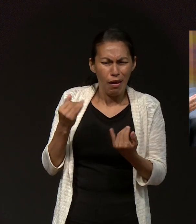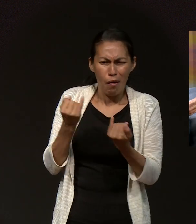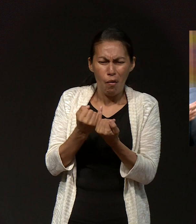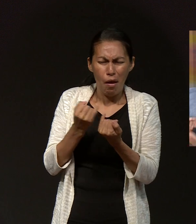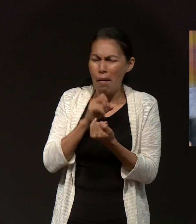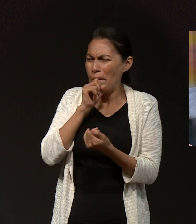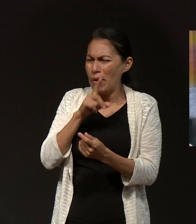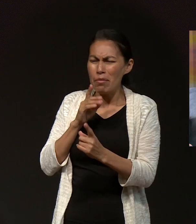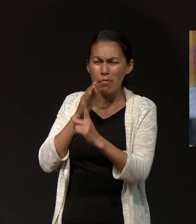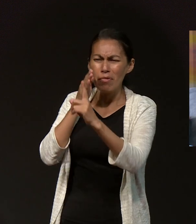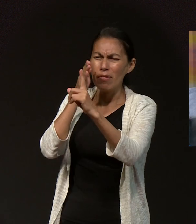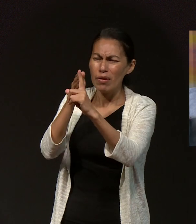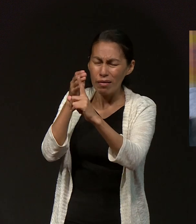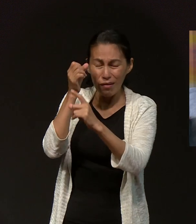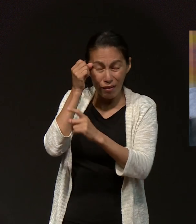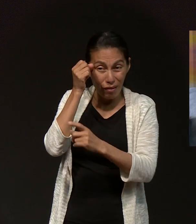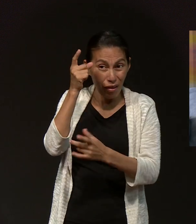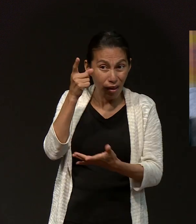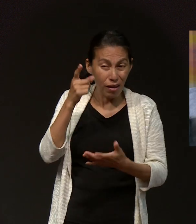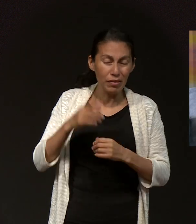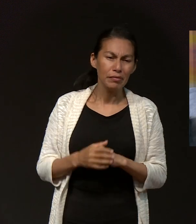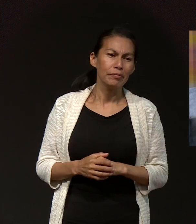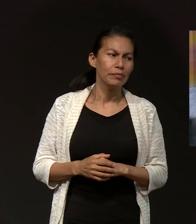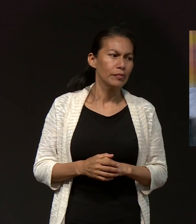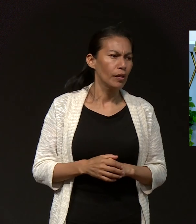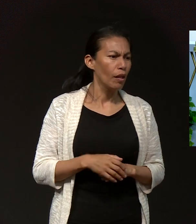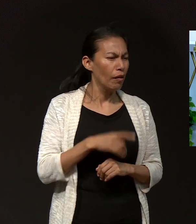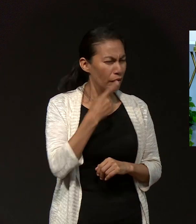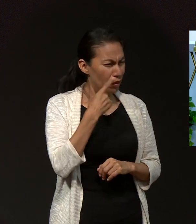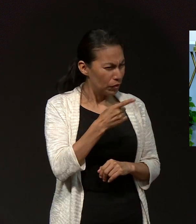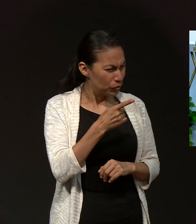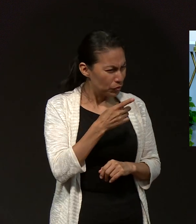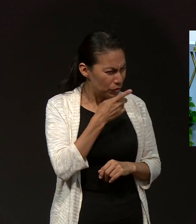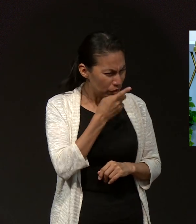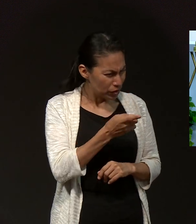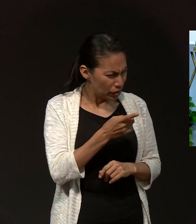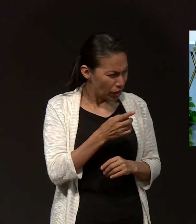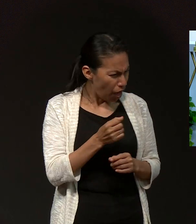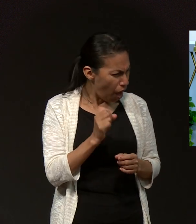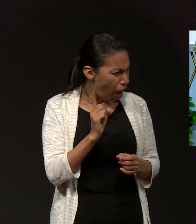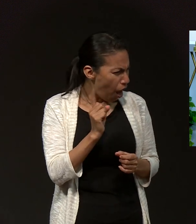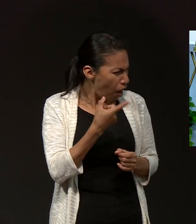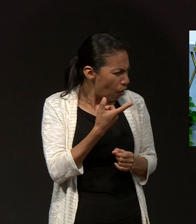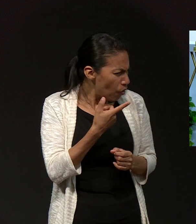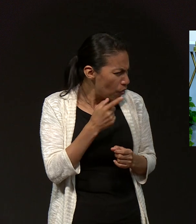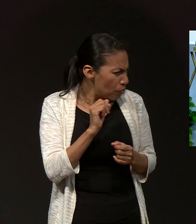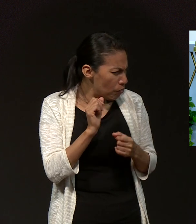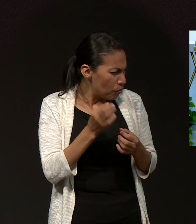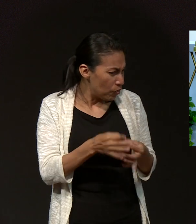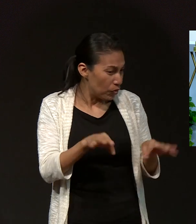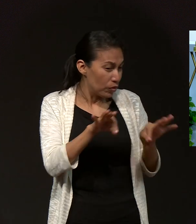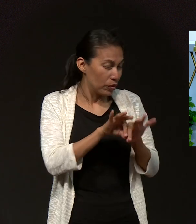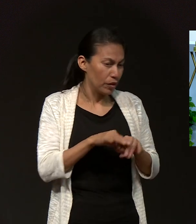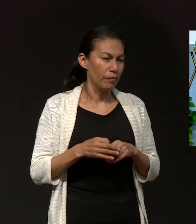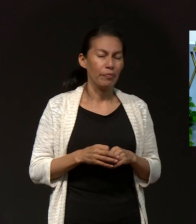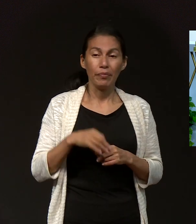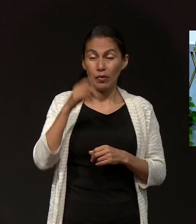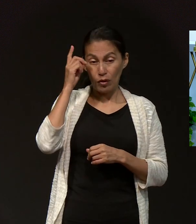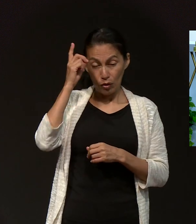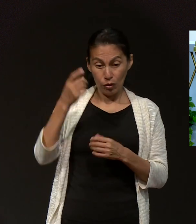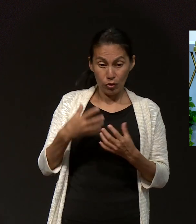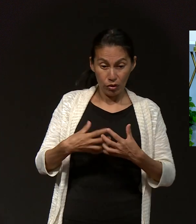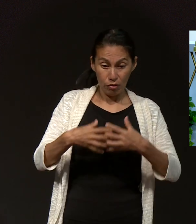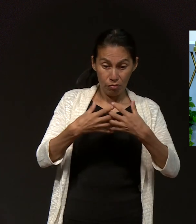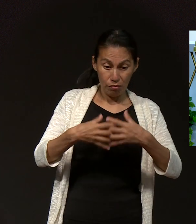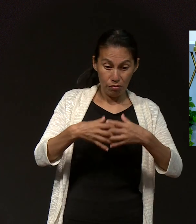Dios sabía, tenía esa visión y otras cosas. Rubén, has dicho algo tremendamente importante. Cuando Dios hace